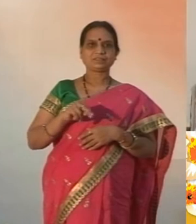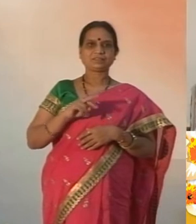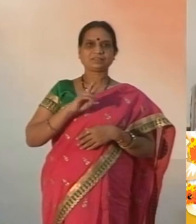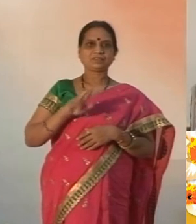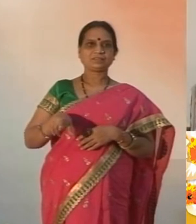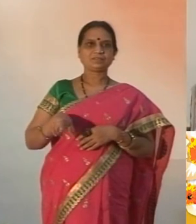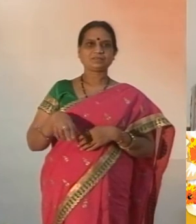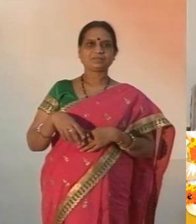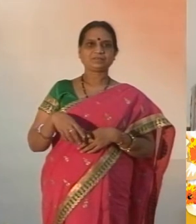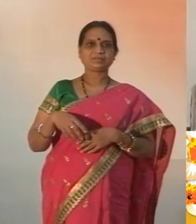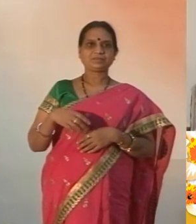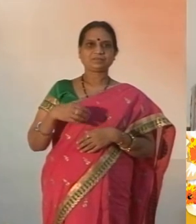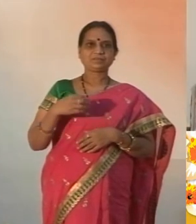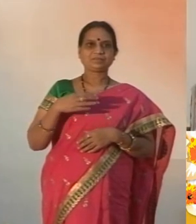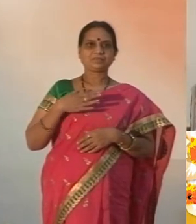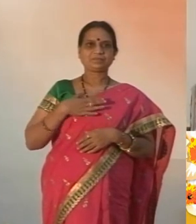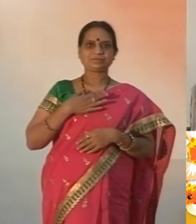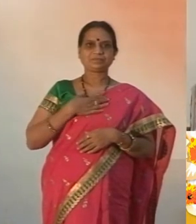अपने मन की सारी बातें